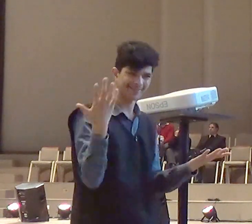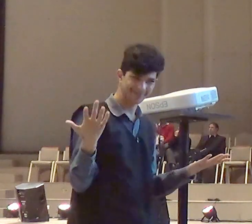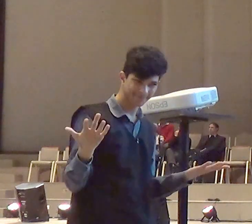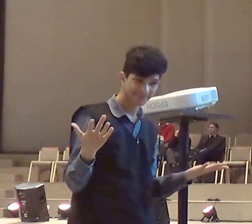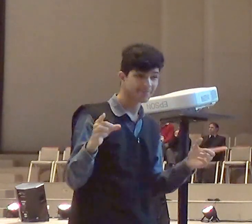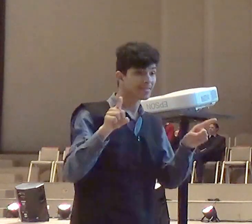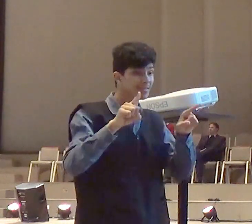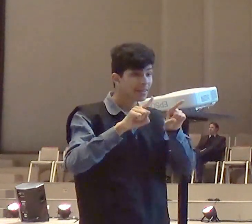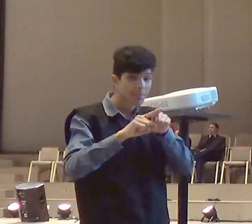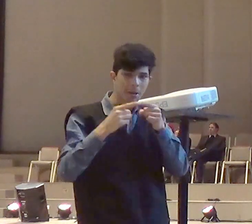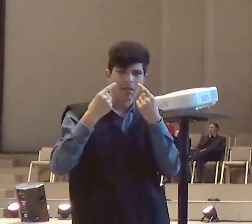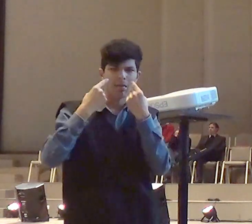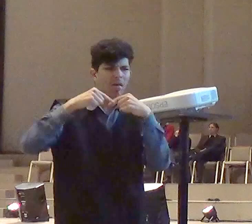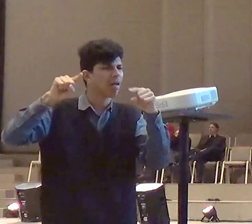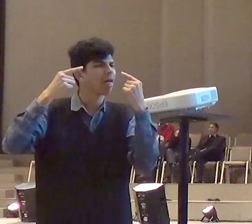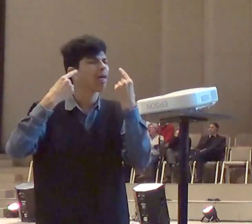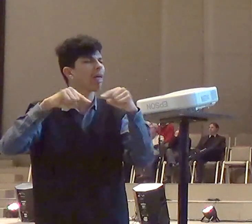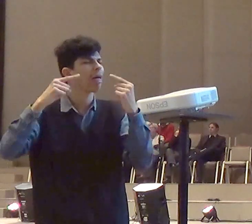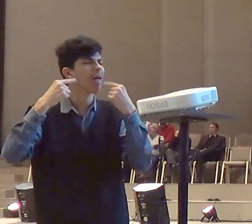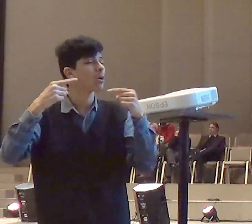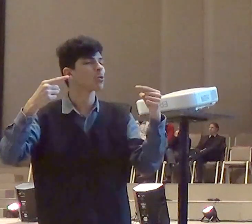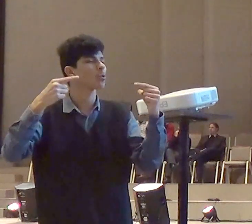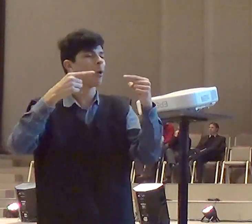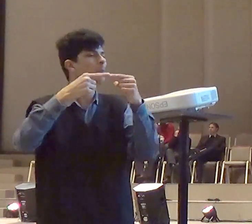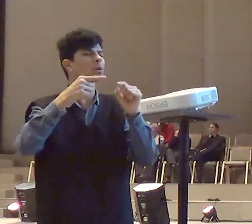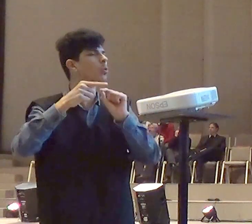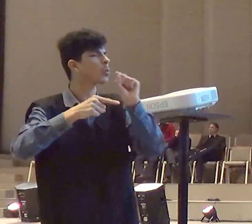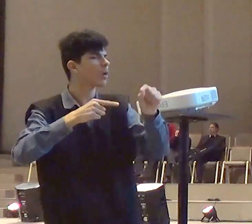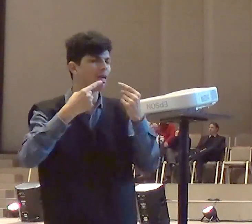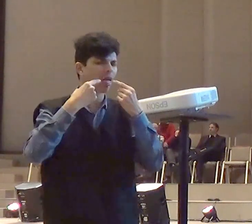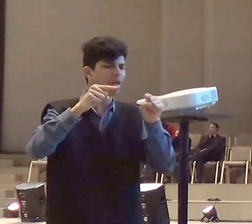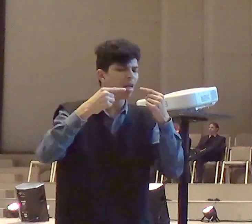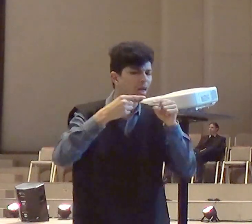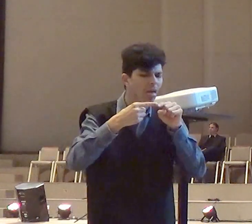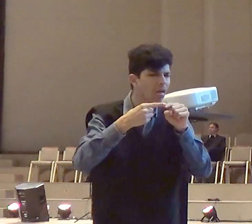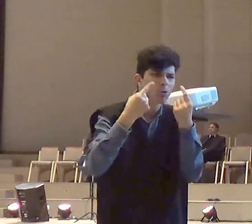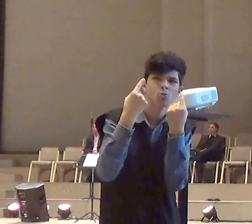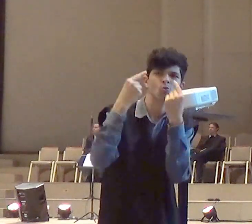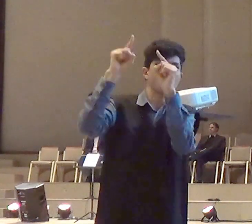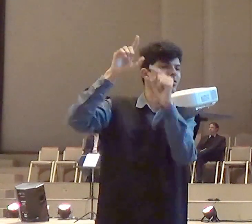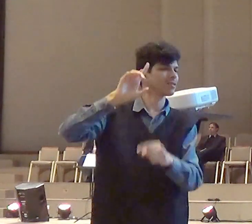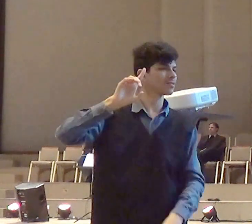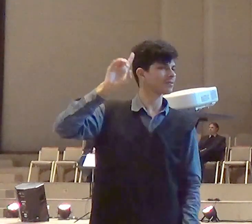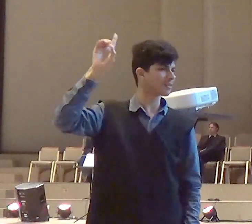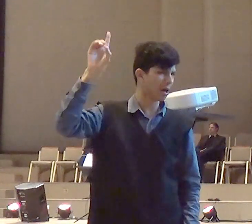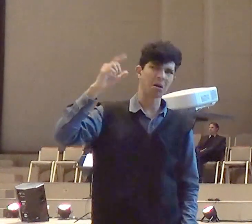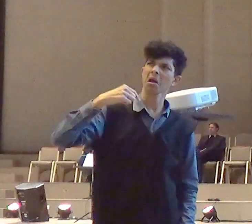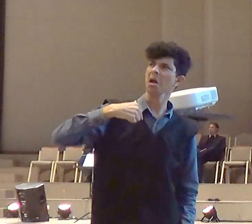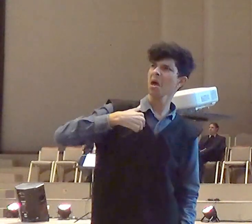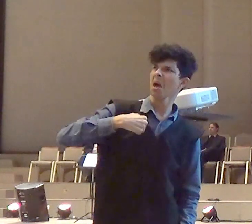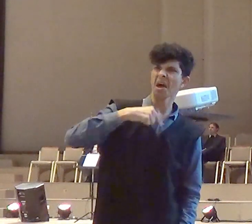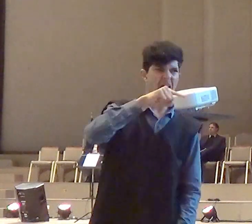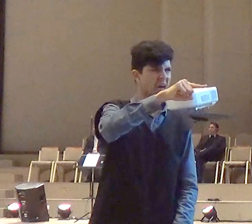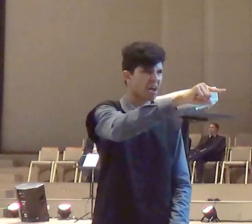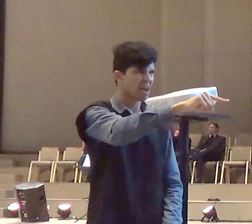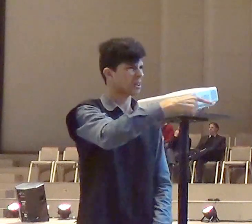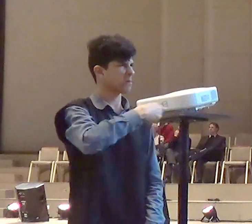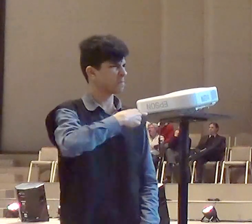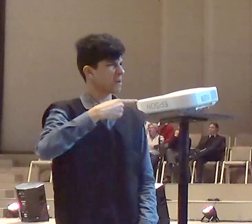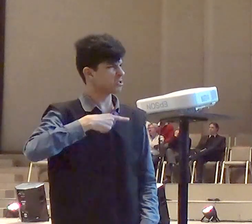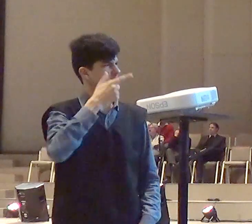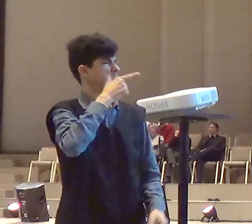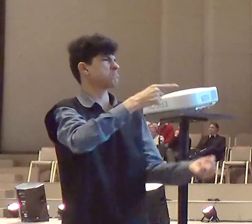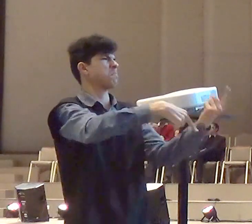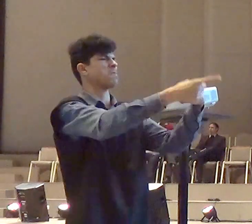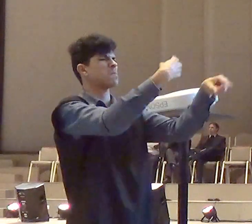uma semente de rebelião contra Deus se Deus tivesse me escolhido no lugar de